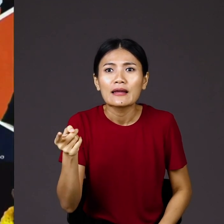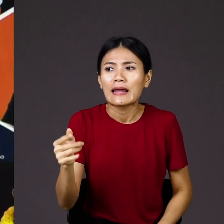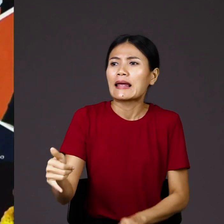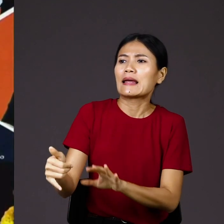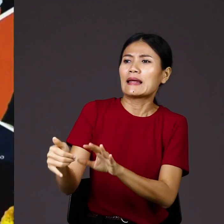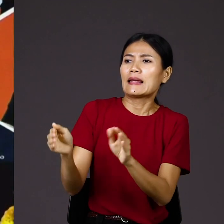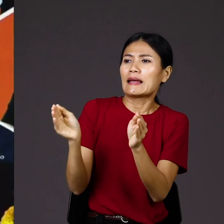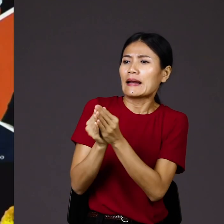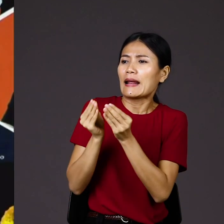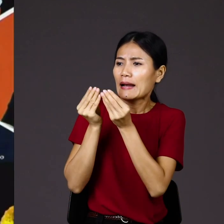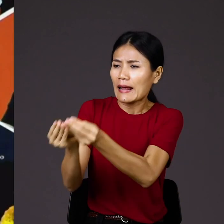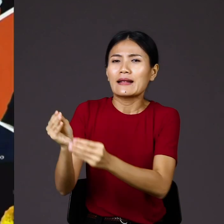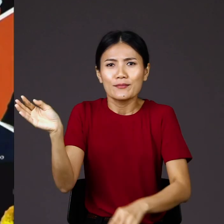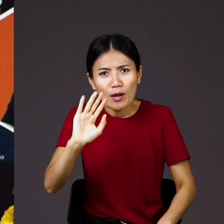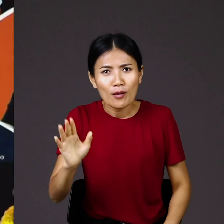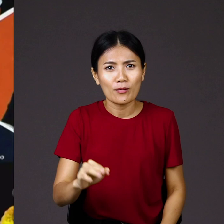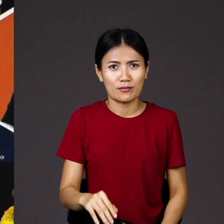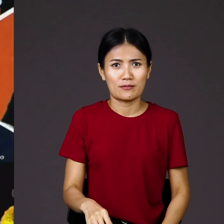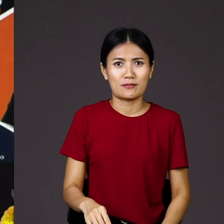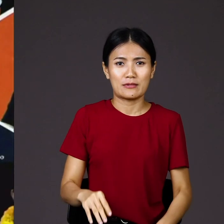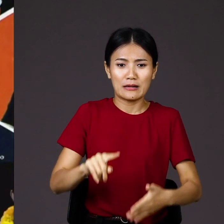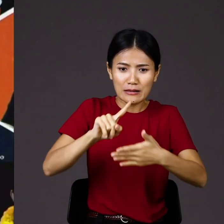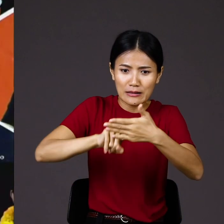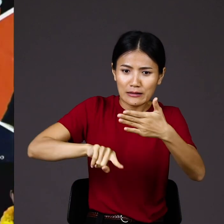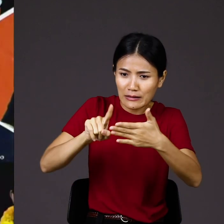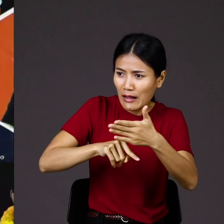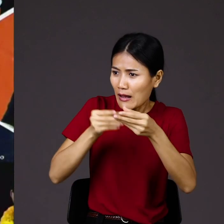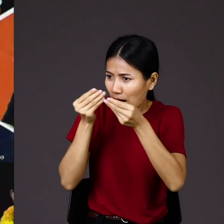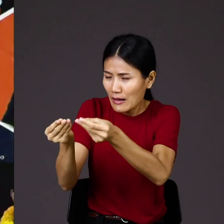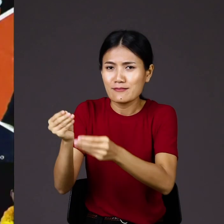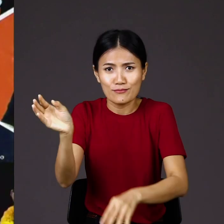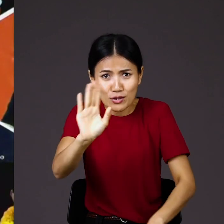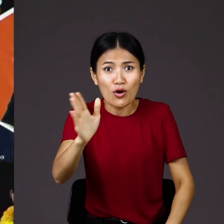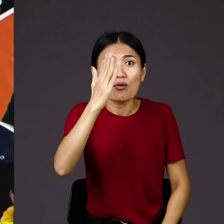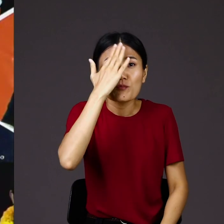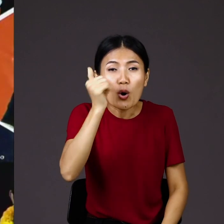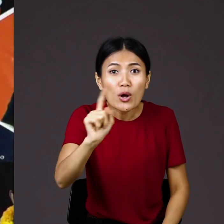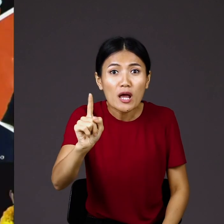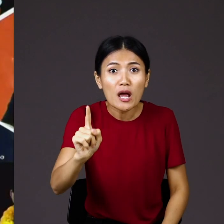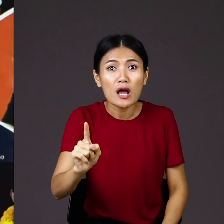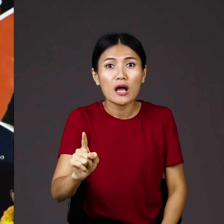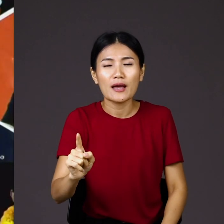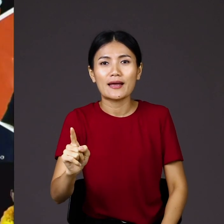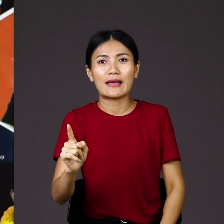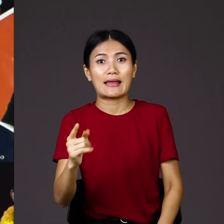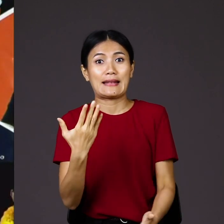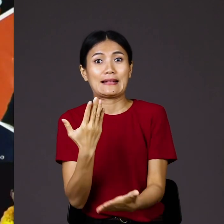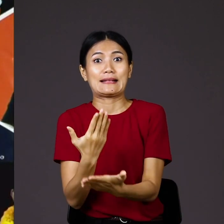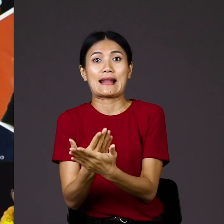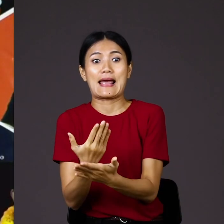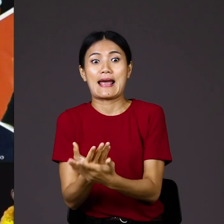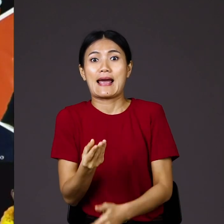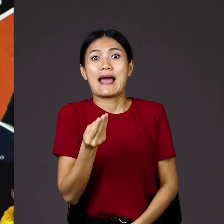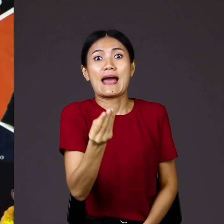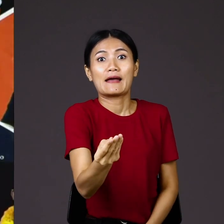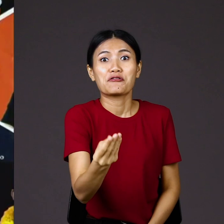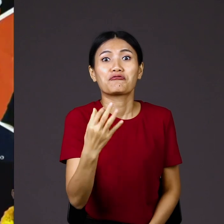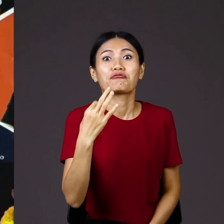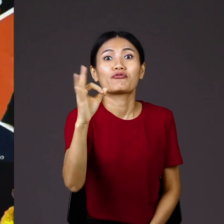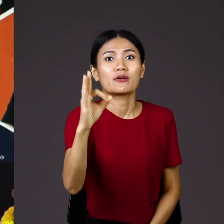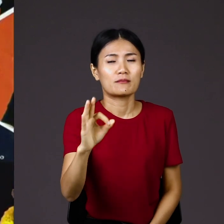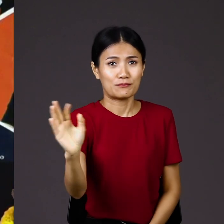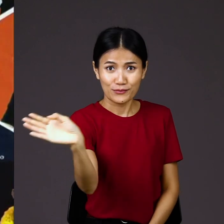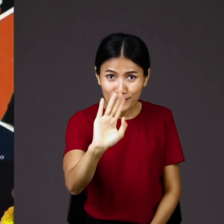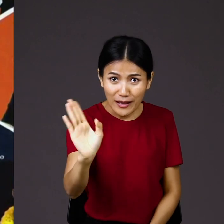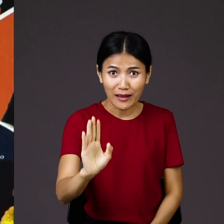ย่าไปกามันเบอร์ไหนแจกไม่ต้องกาเพราะเวลาเขาแจกเขาไม่ได้ใ